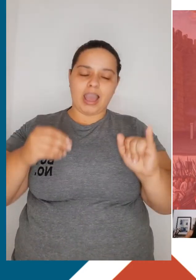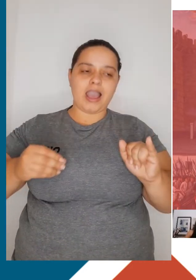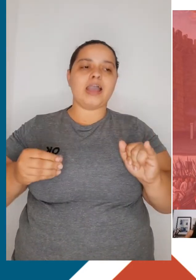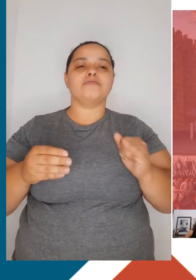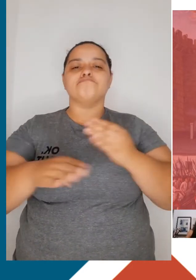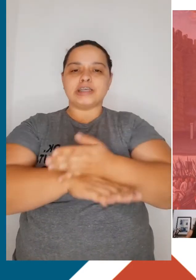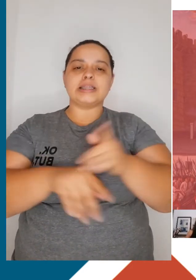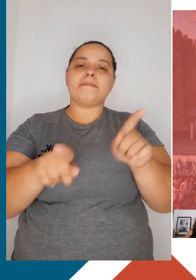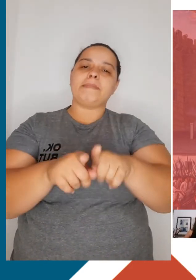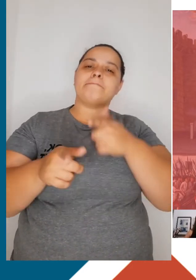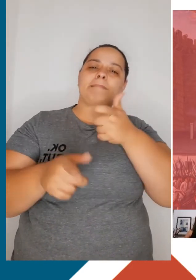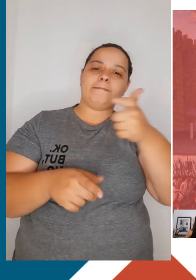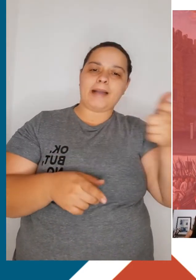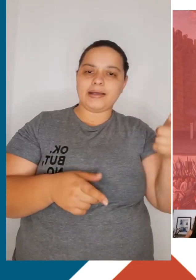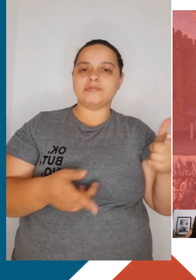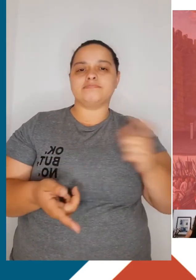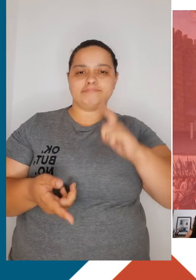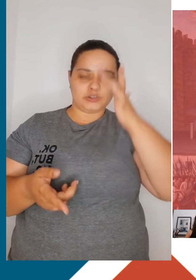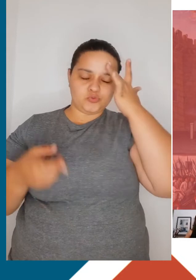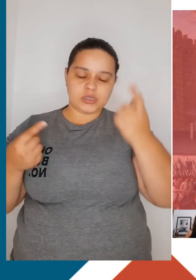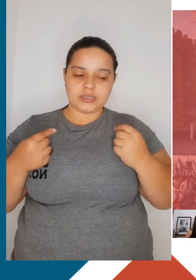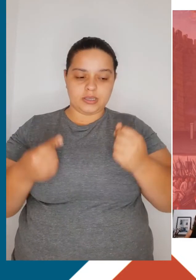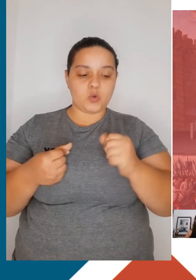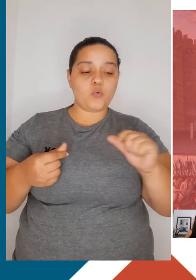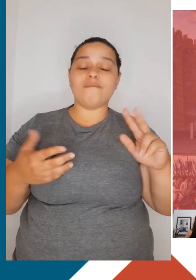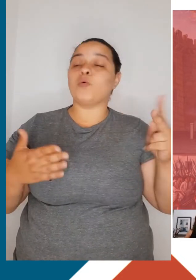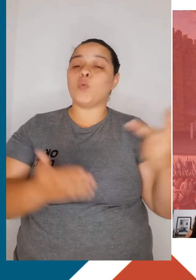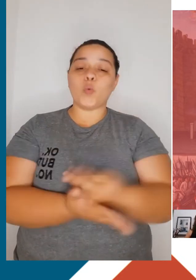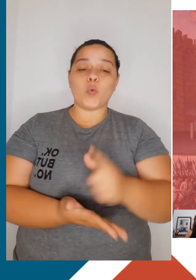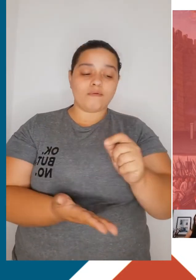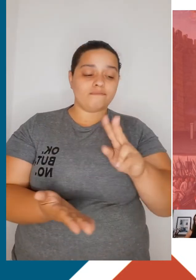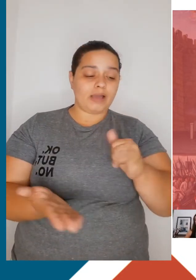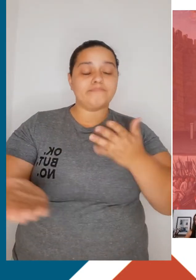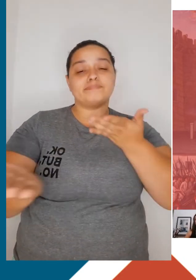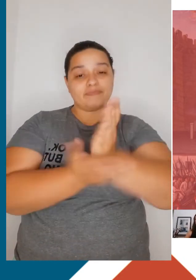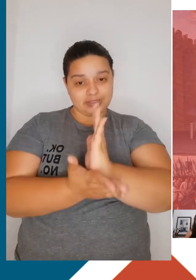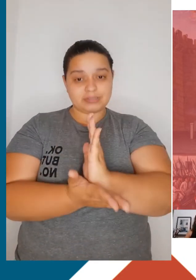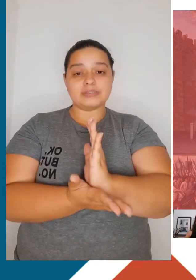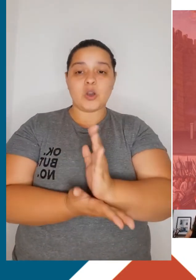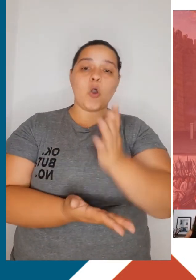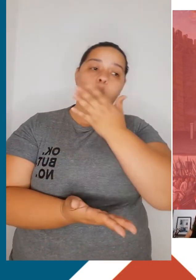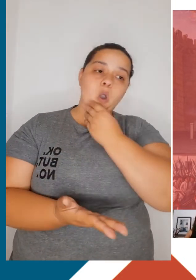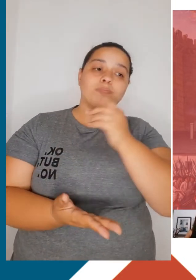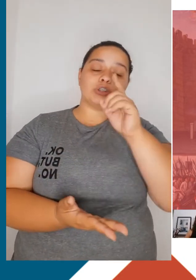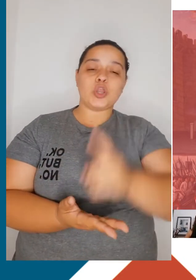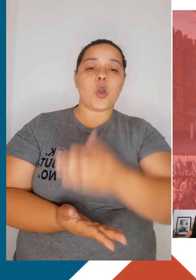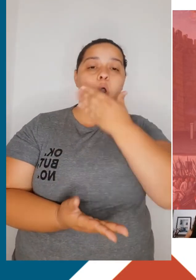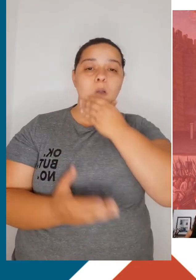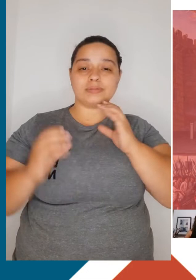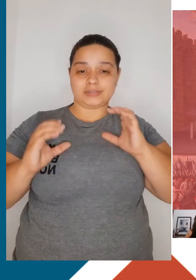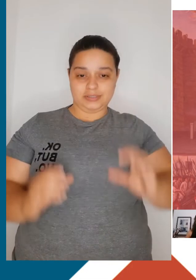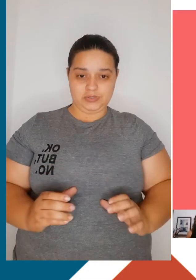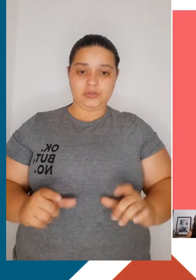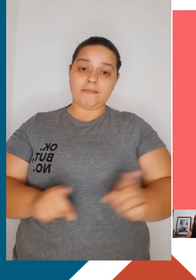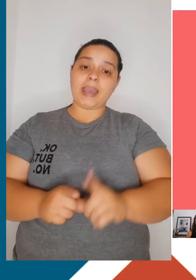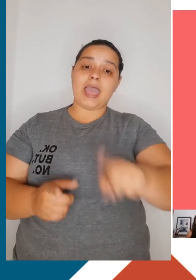nobres. No processo revolucionário, o que vai acontecer é que, nesse momento, então, vai ser aprovada a Declaração dos Direitos do Homem e do Cidadão, que é um